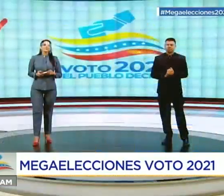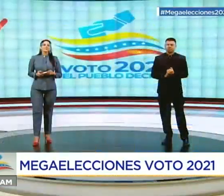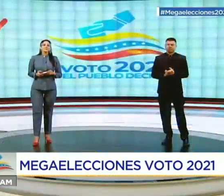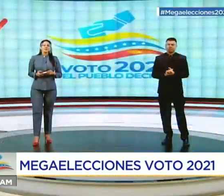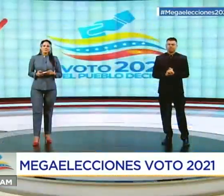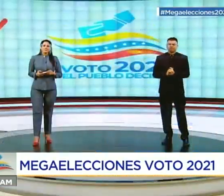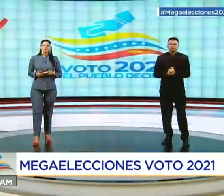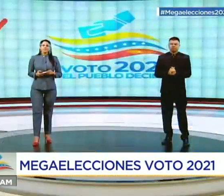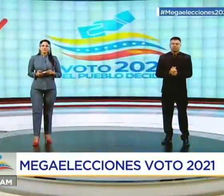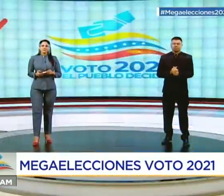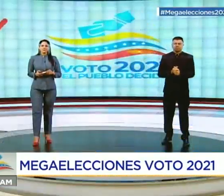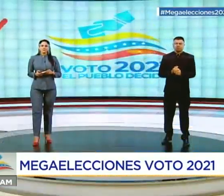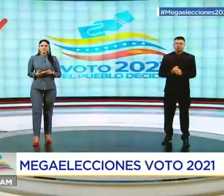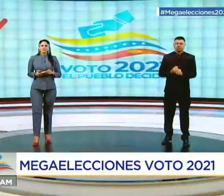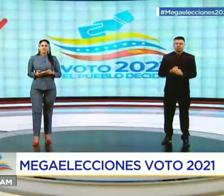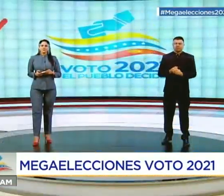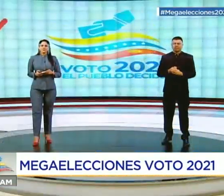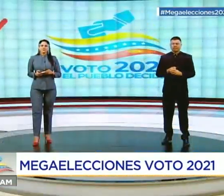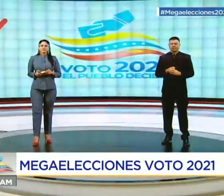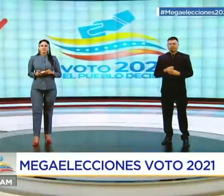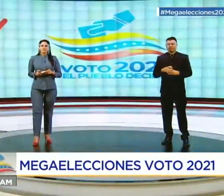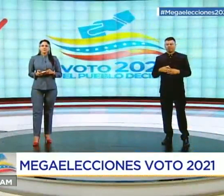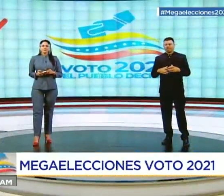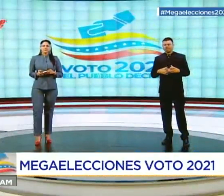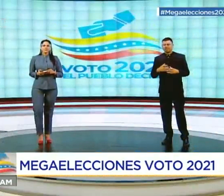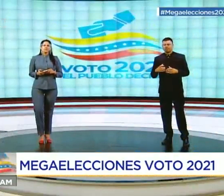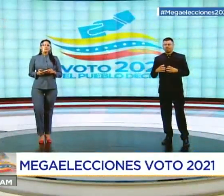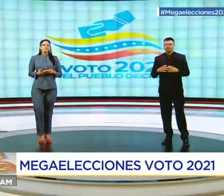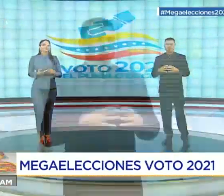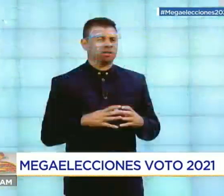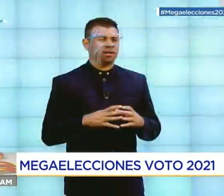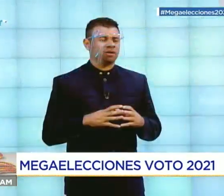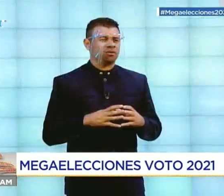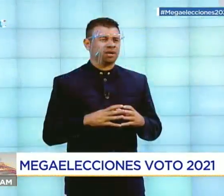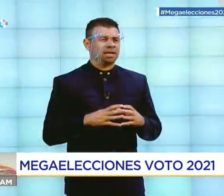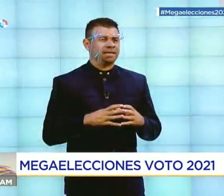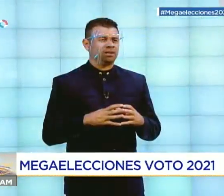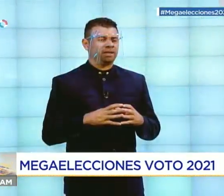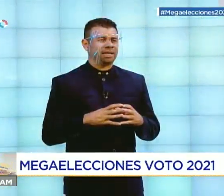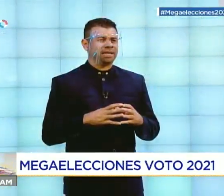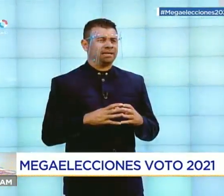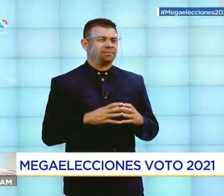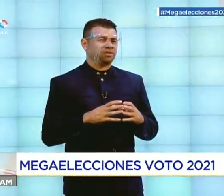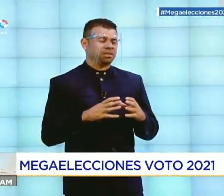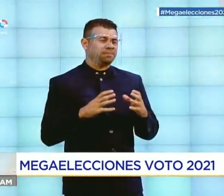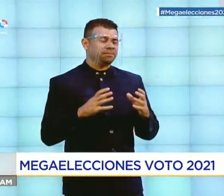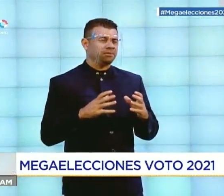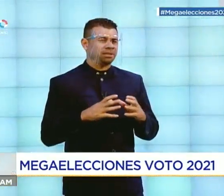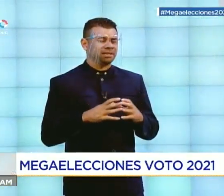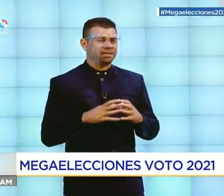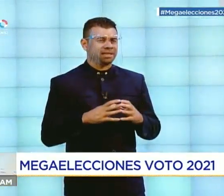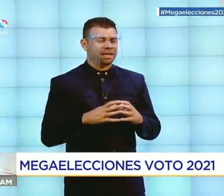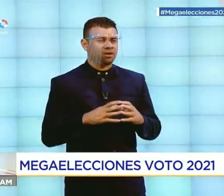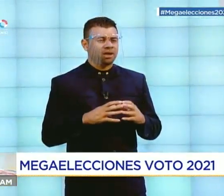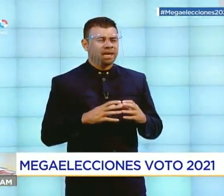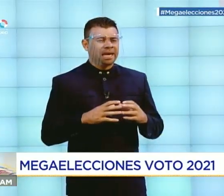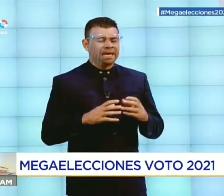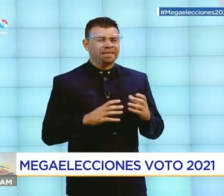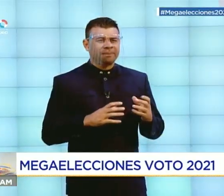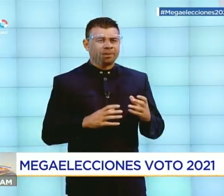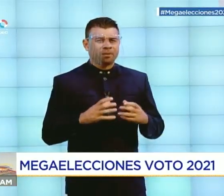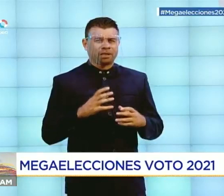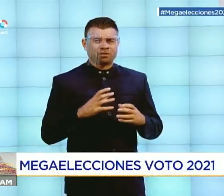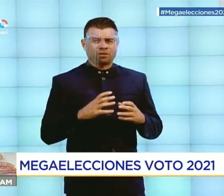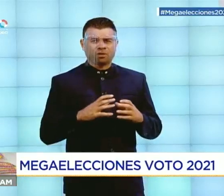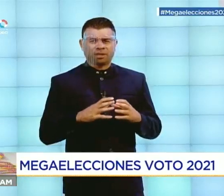hacerle justamente una pregunta y un poco para familiarizar o para que los electores conozcan allí los detalles. Y bueno, siempre es importante reiterarlo,